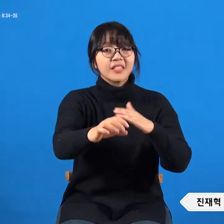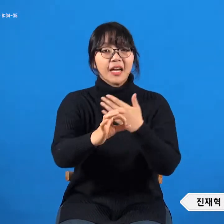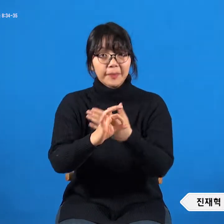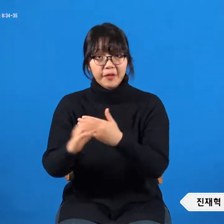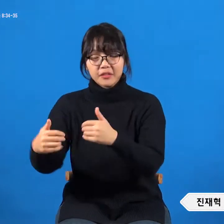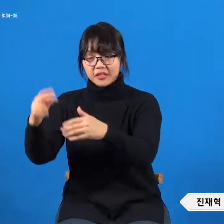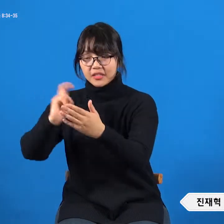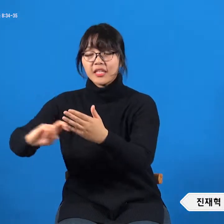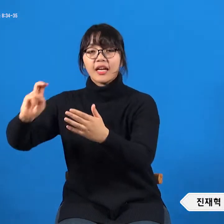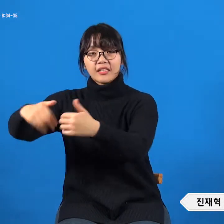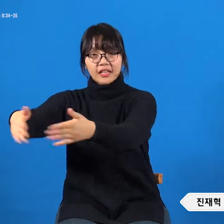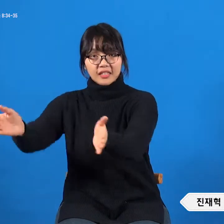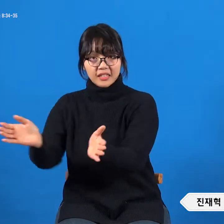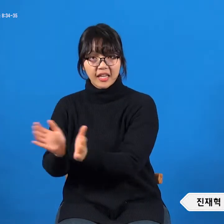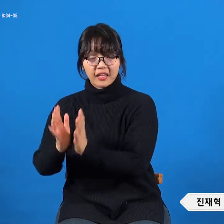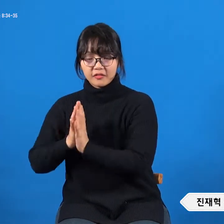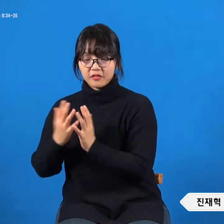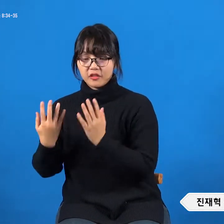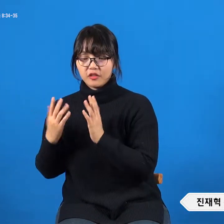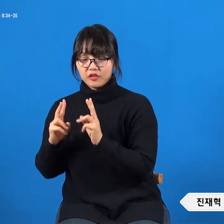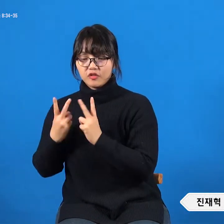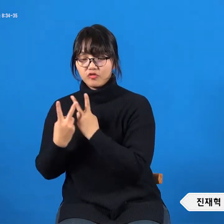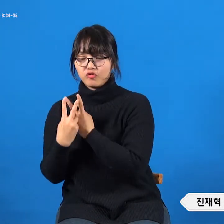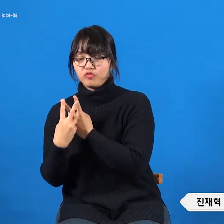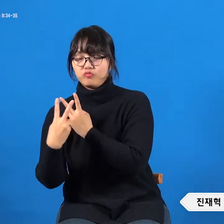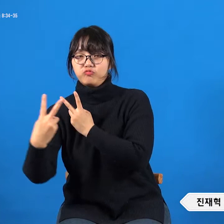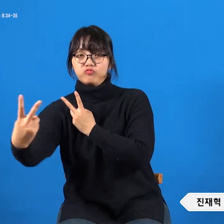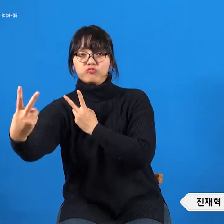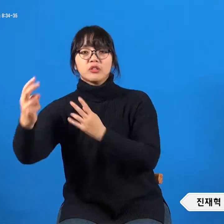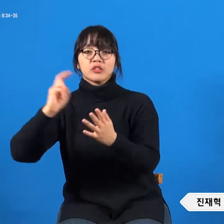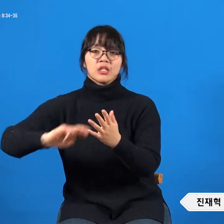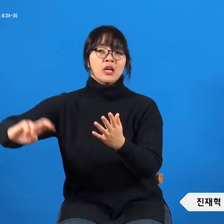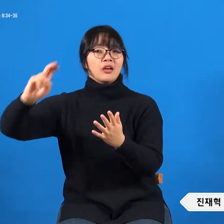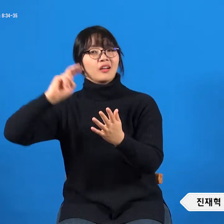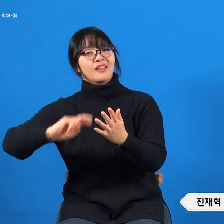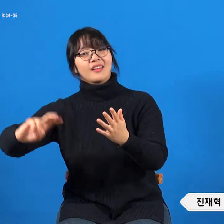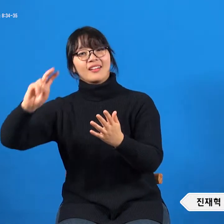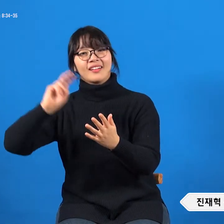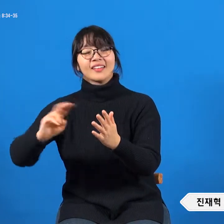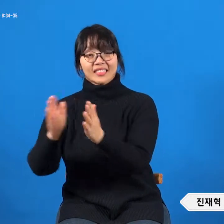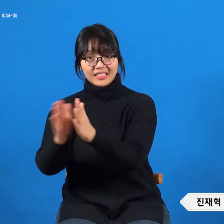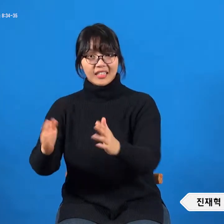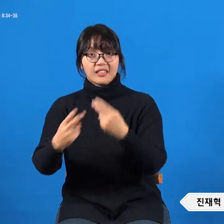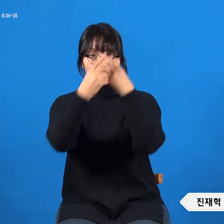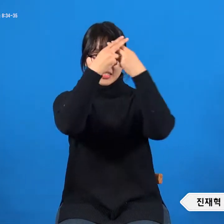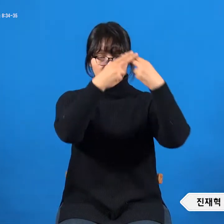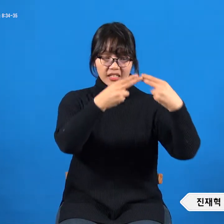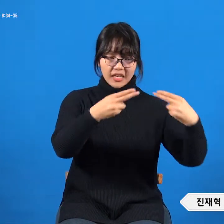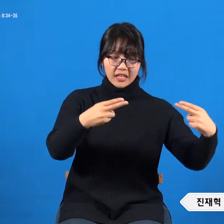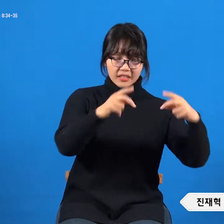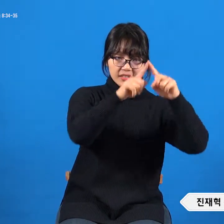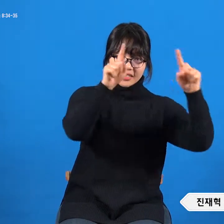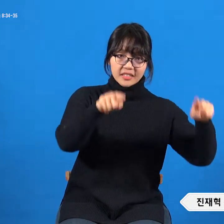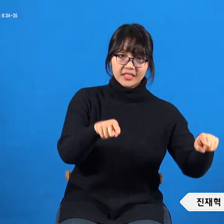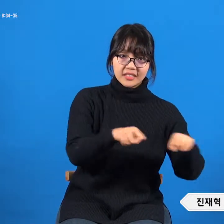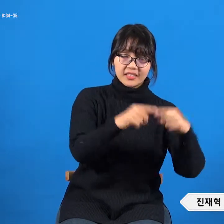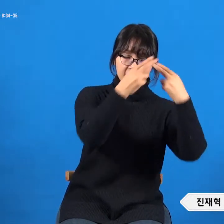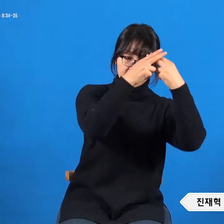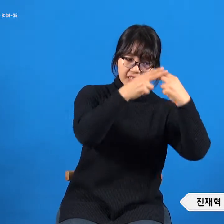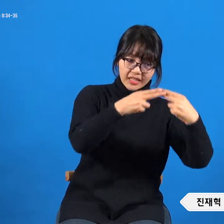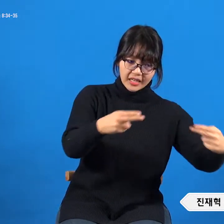쫙 양쪽으로 서서 찬양을 시작합니다. 그리고 영정사진과 함께